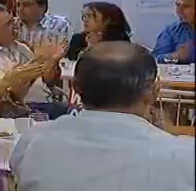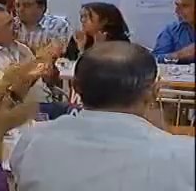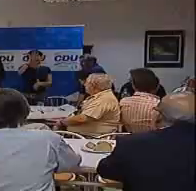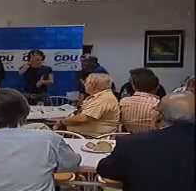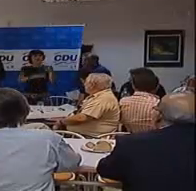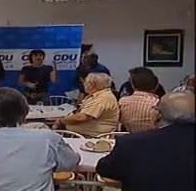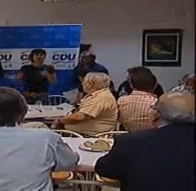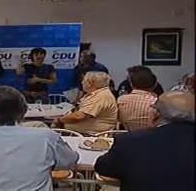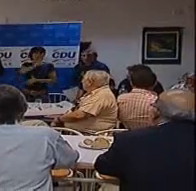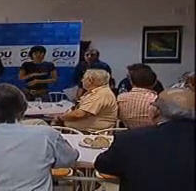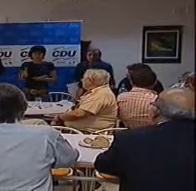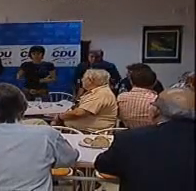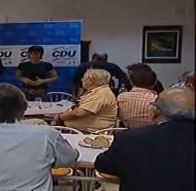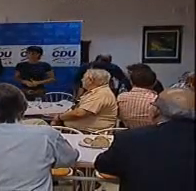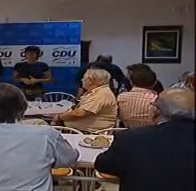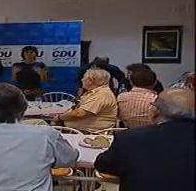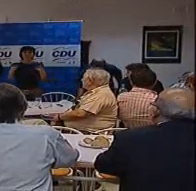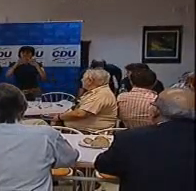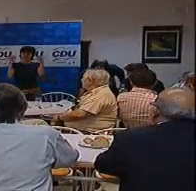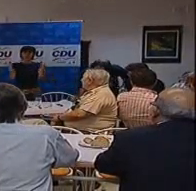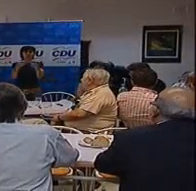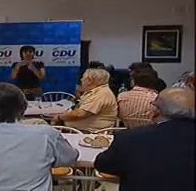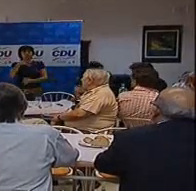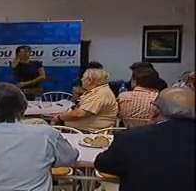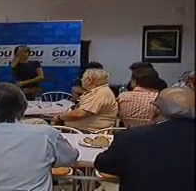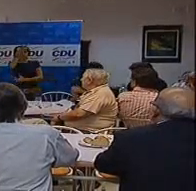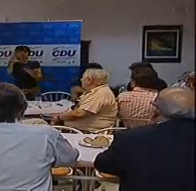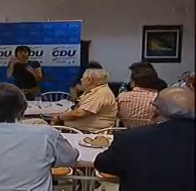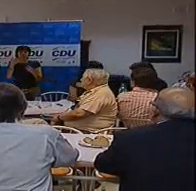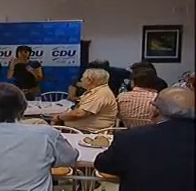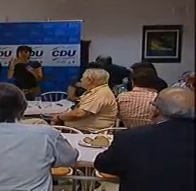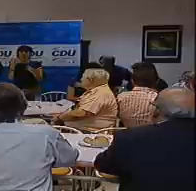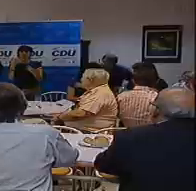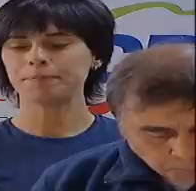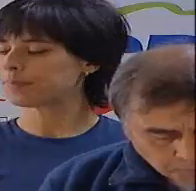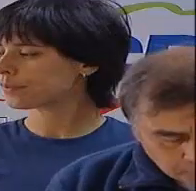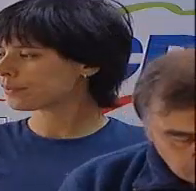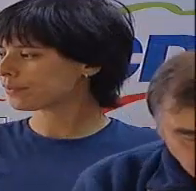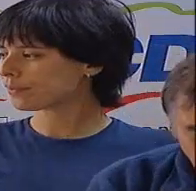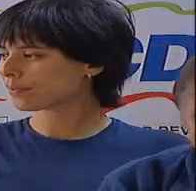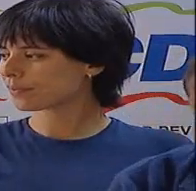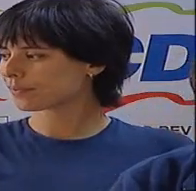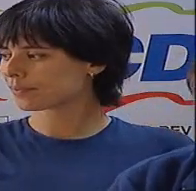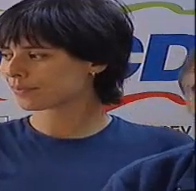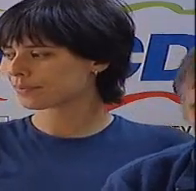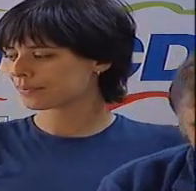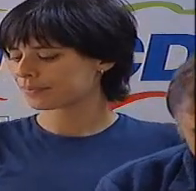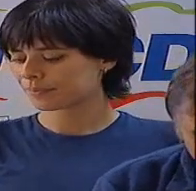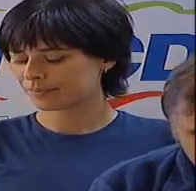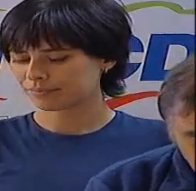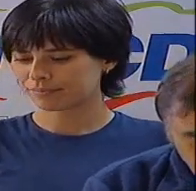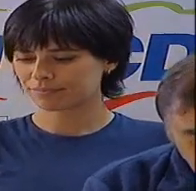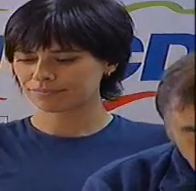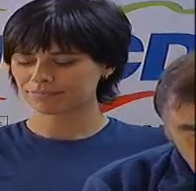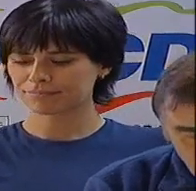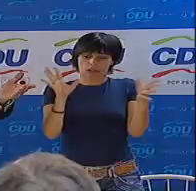criticou a política socialista dirigida às pessoas que sofrem de deficiências. A propósito, comparou a carga fiscal entre estas